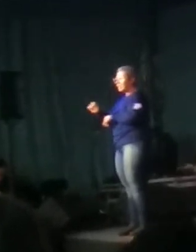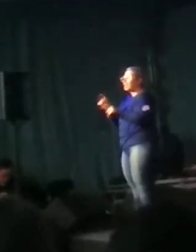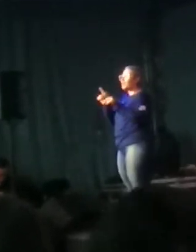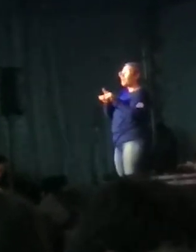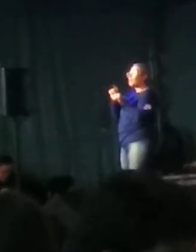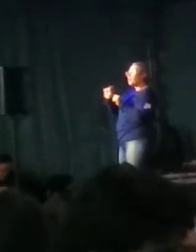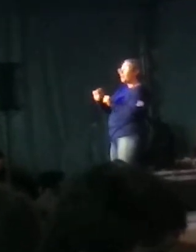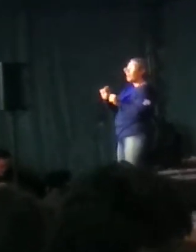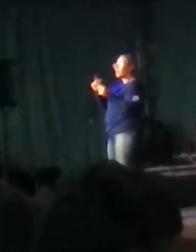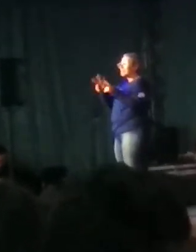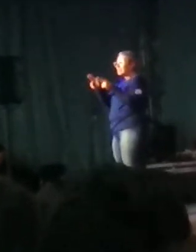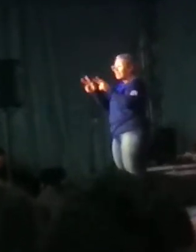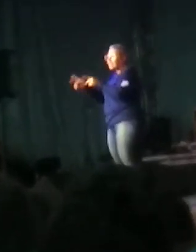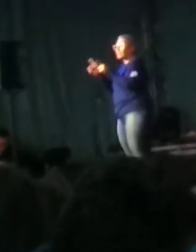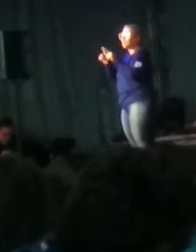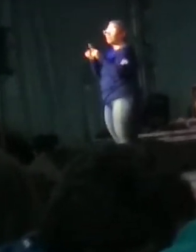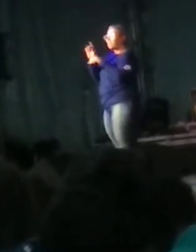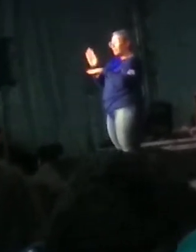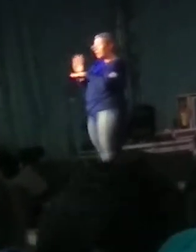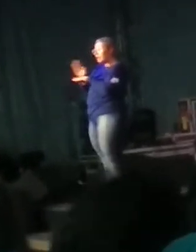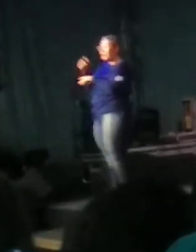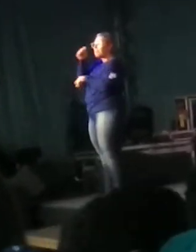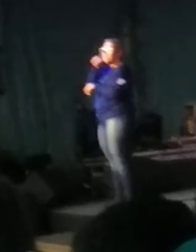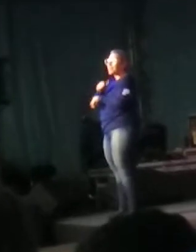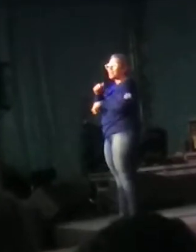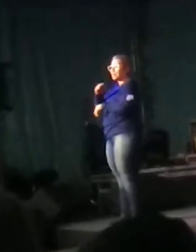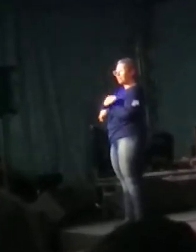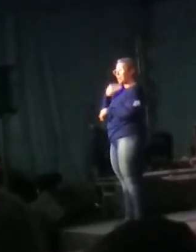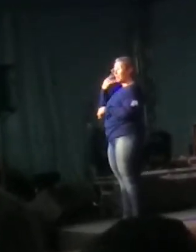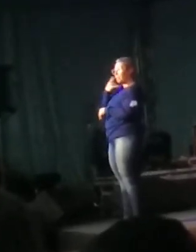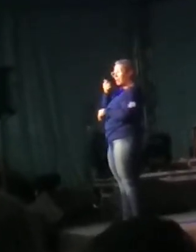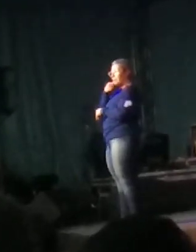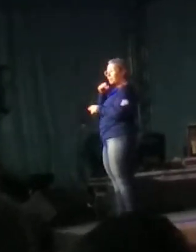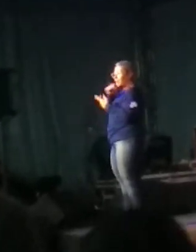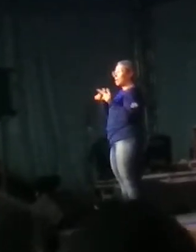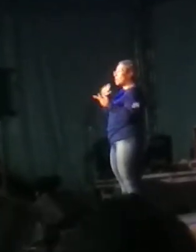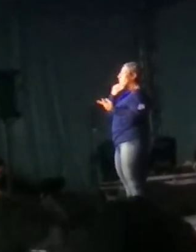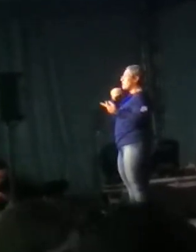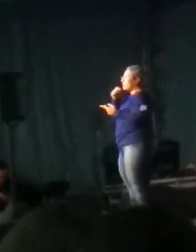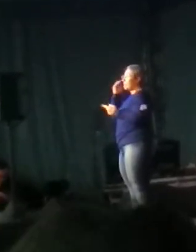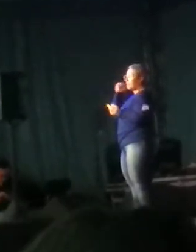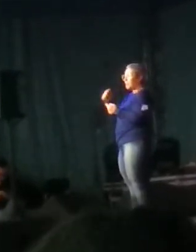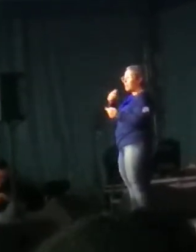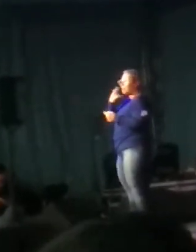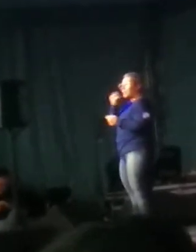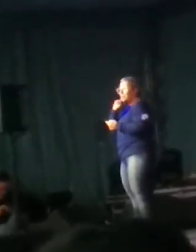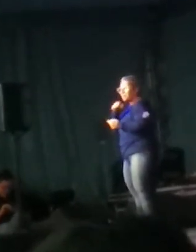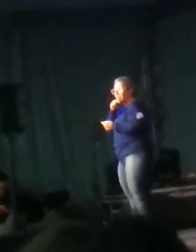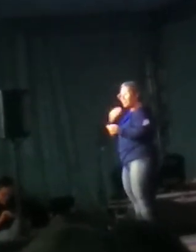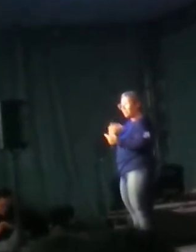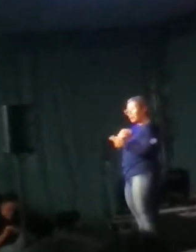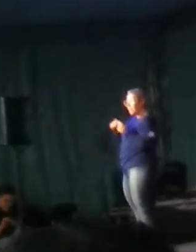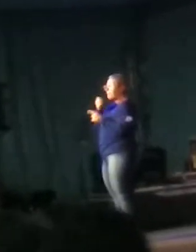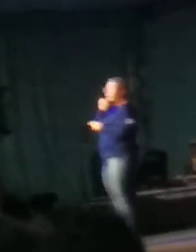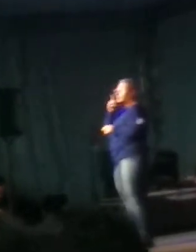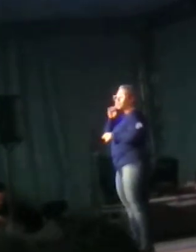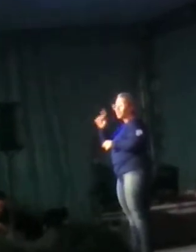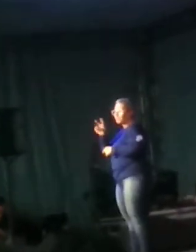Identidade. Filmes, A Menina que Matou os Pais, O Menino que Matou Meus Pais. A série Bom Dia, Verônica, que está agora na